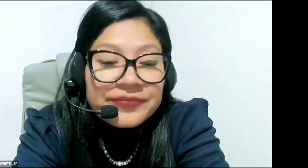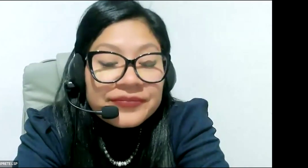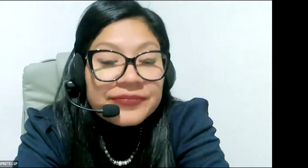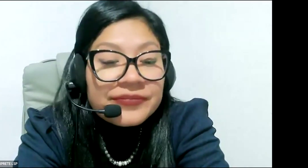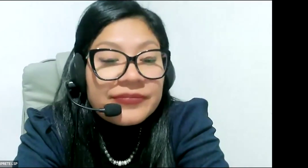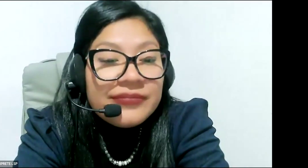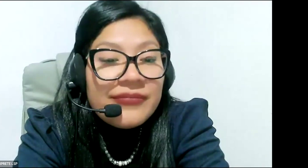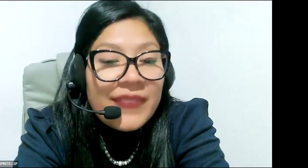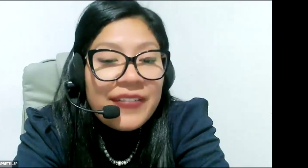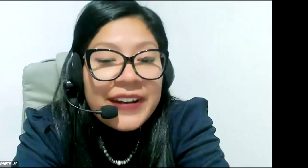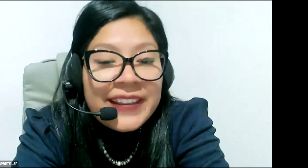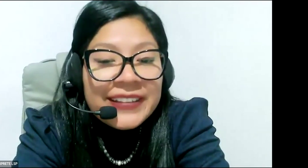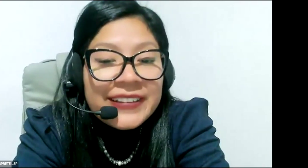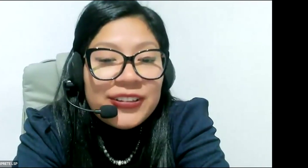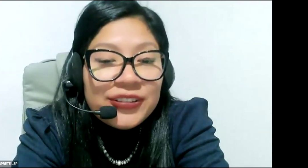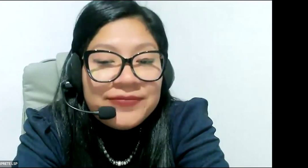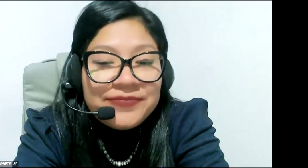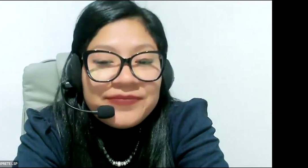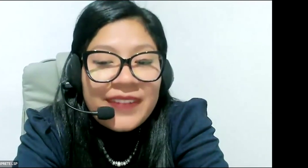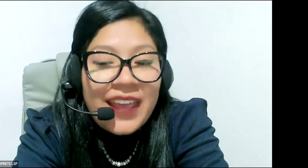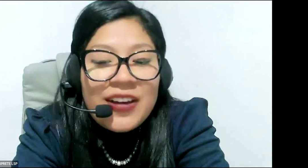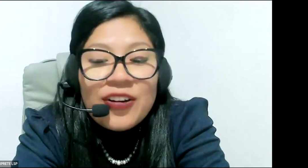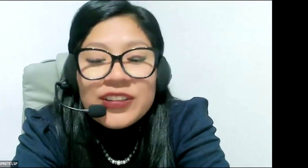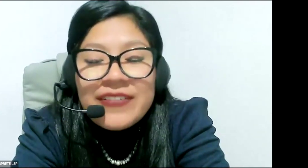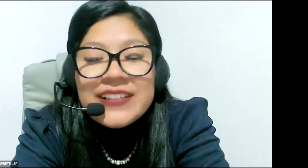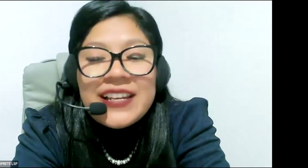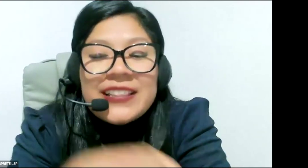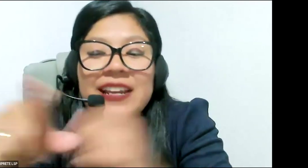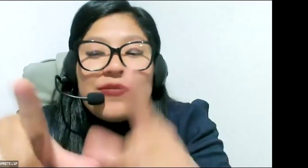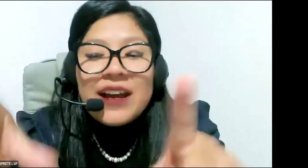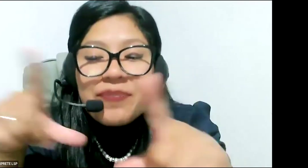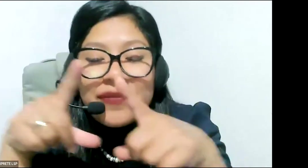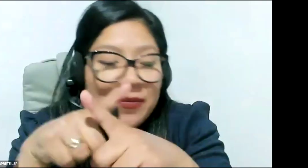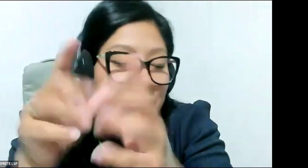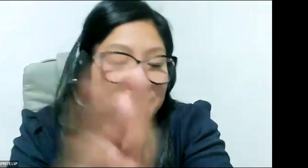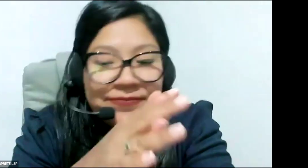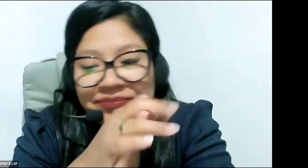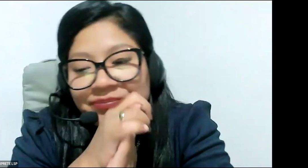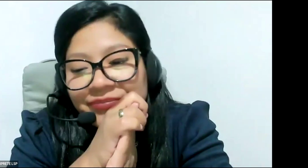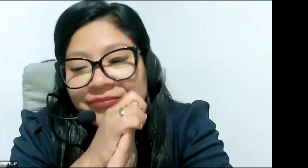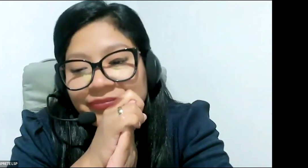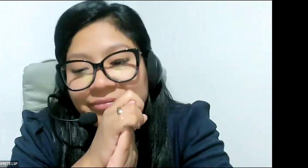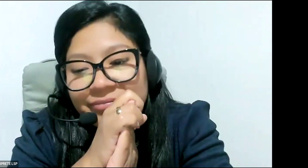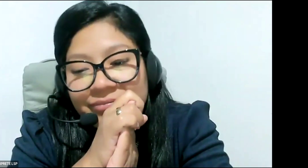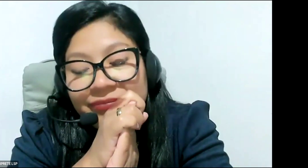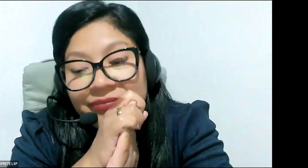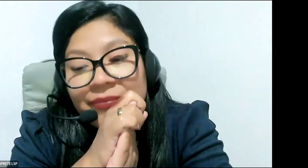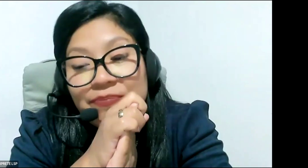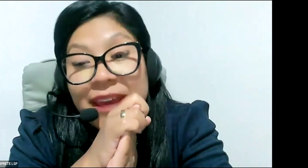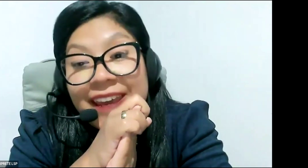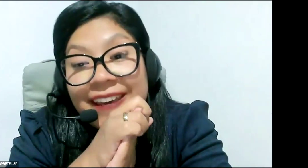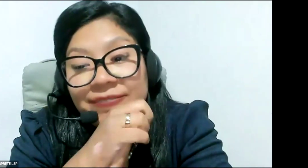así a ver nadie escrito otra vez de letr el lugar por favor